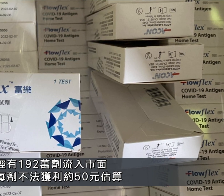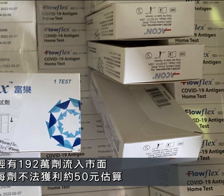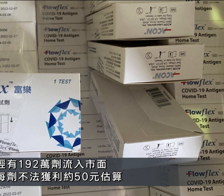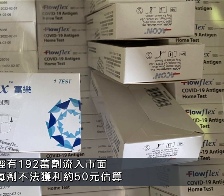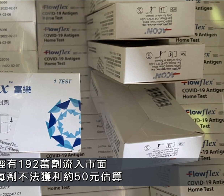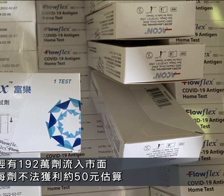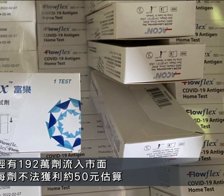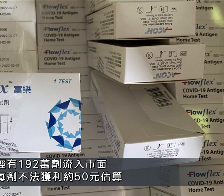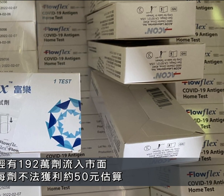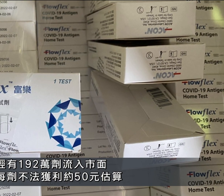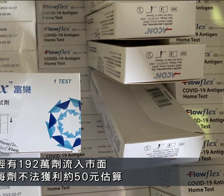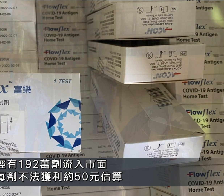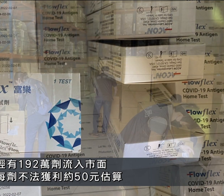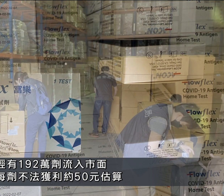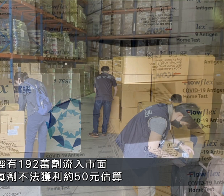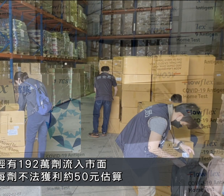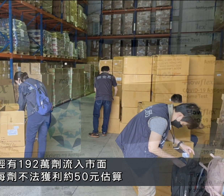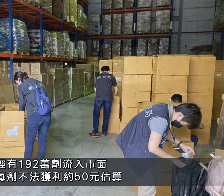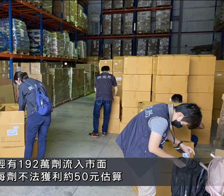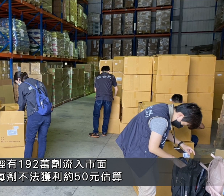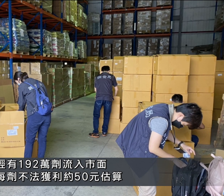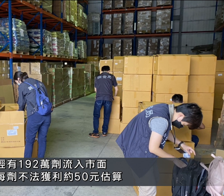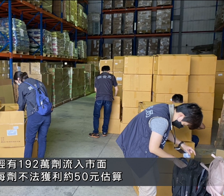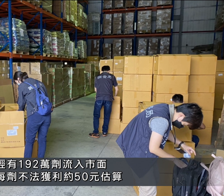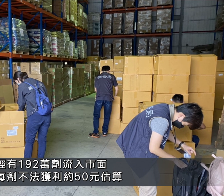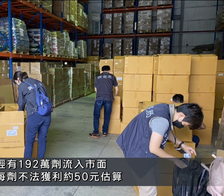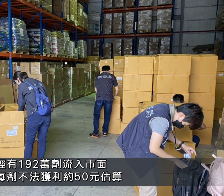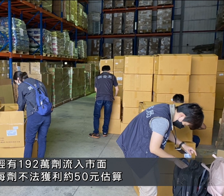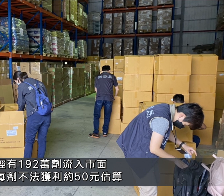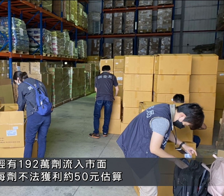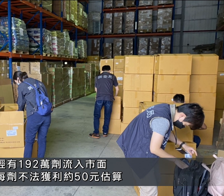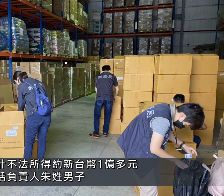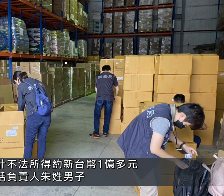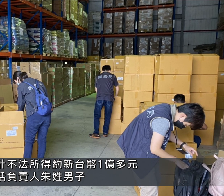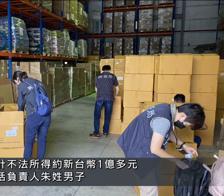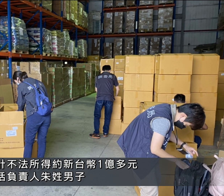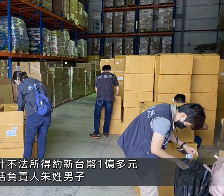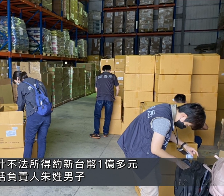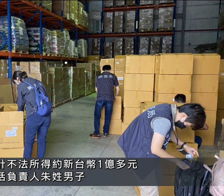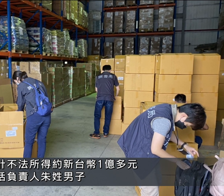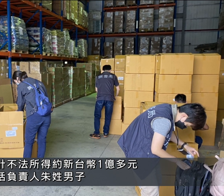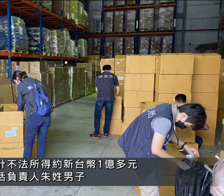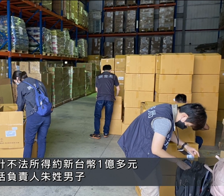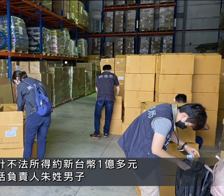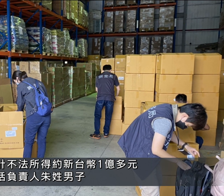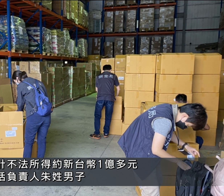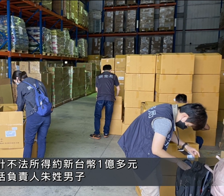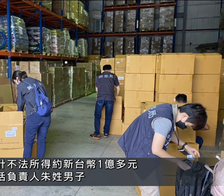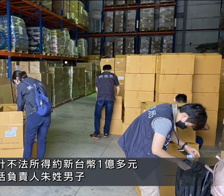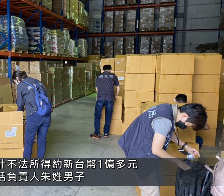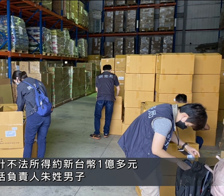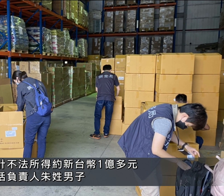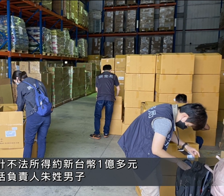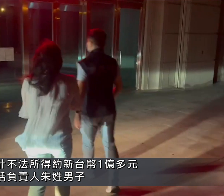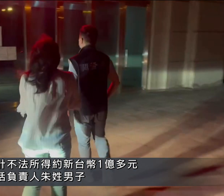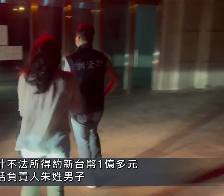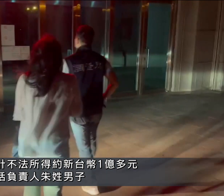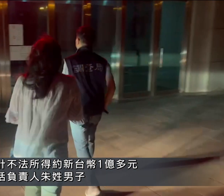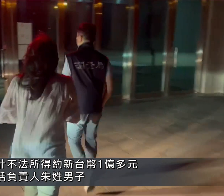流入市面，以每剂不法获利大约50元估算，估计不法所得大约新台币1亿多元。包括负责人朱